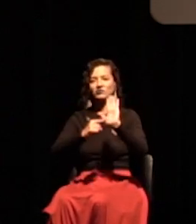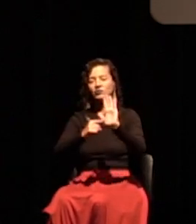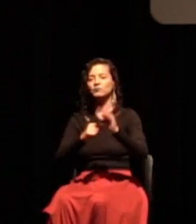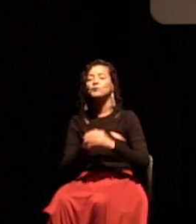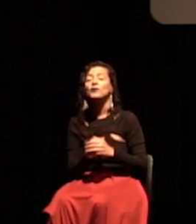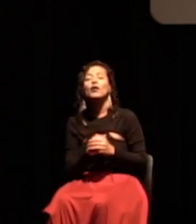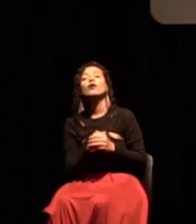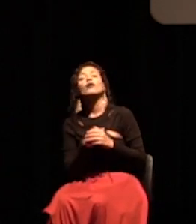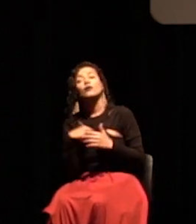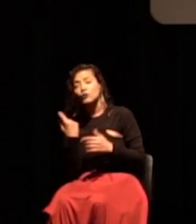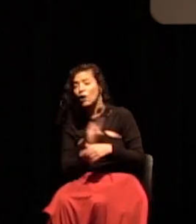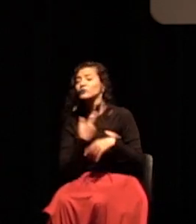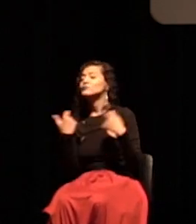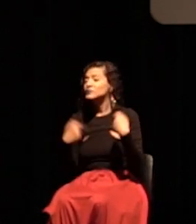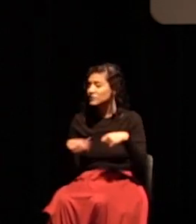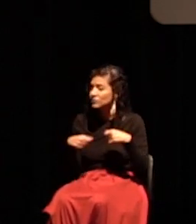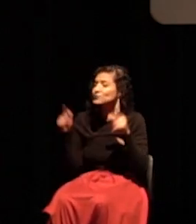precisamente